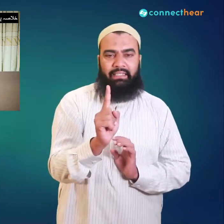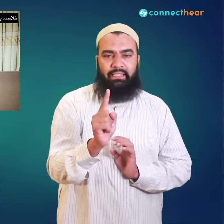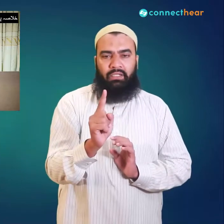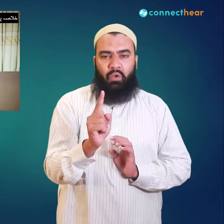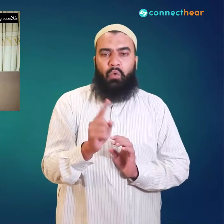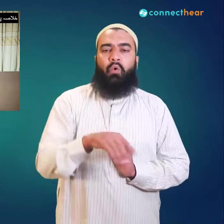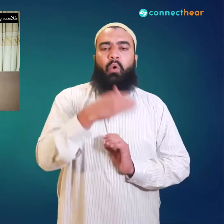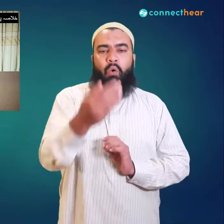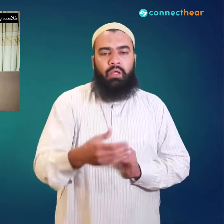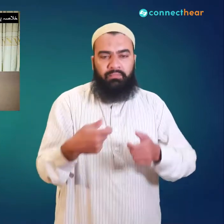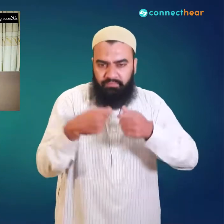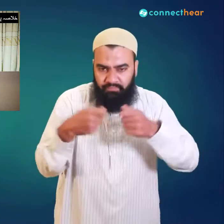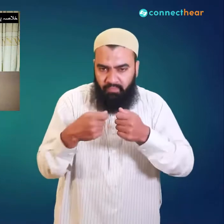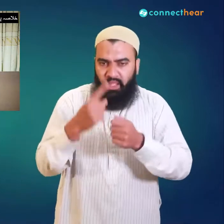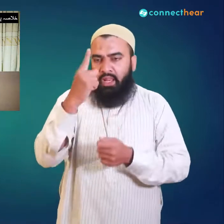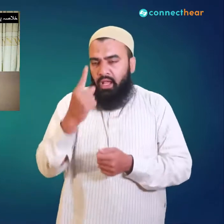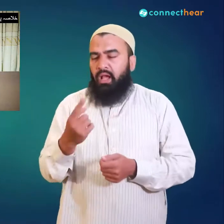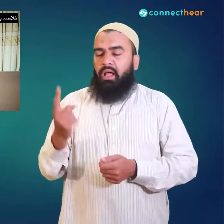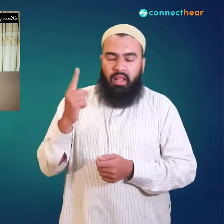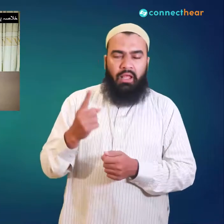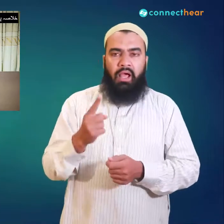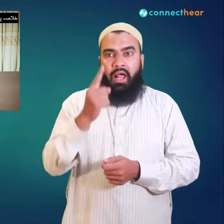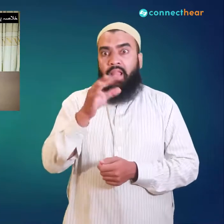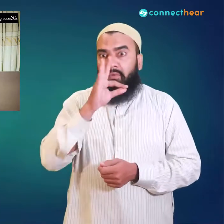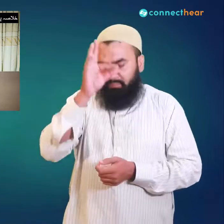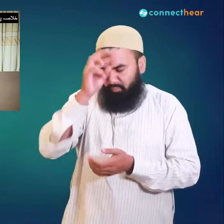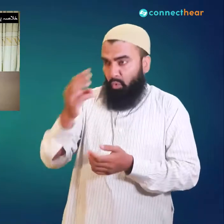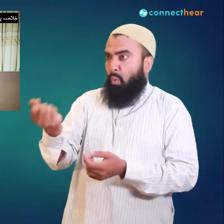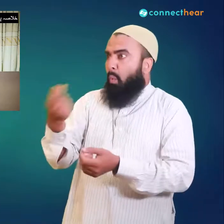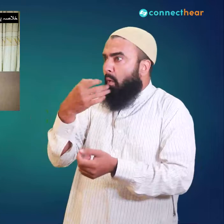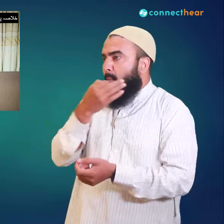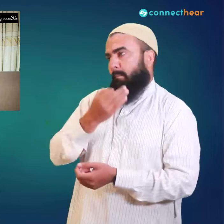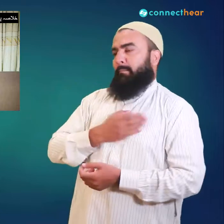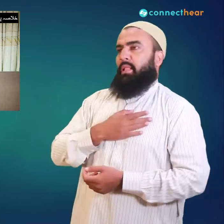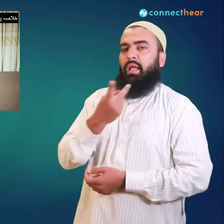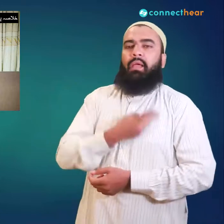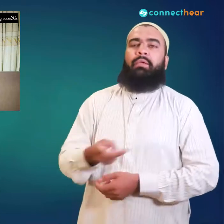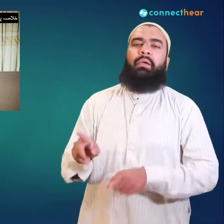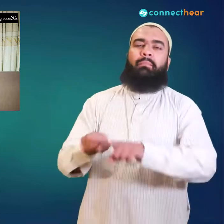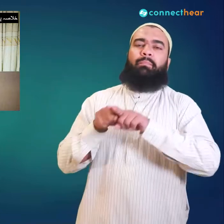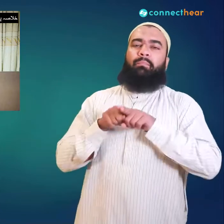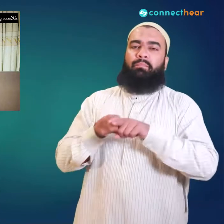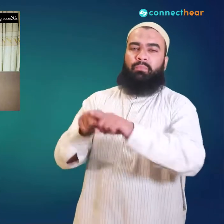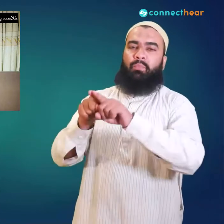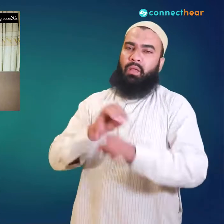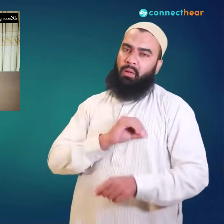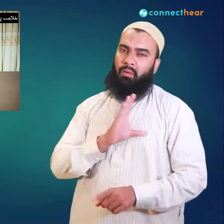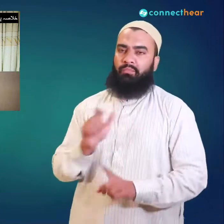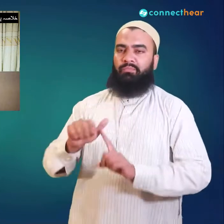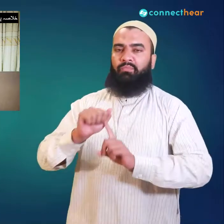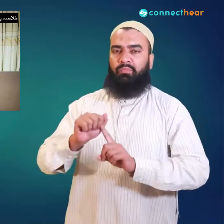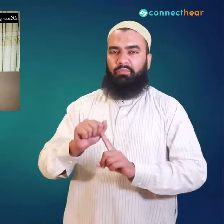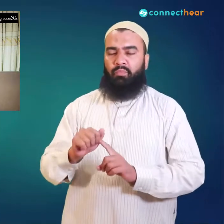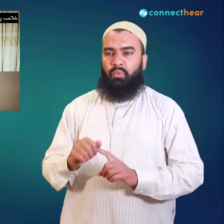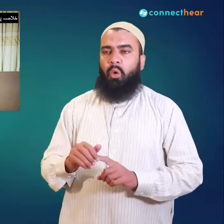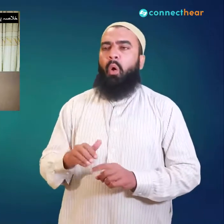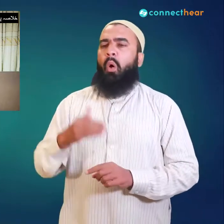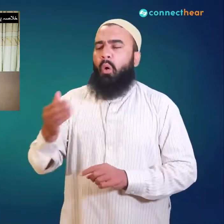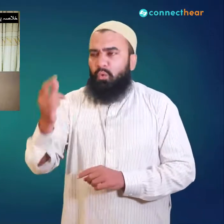بعد جو مضر پہلو ہیں، نقصان دہ پہلو ہیں، ان سے بچنے اور ان سے دور